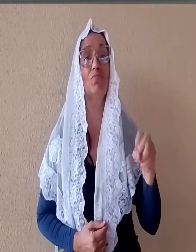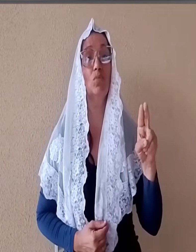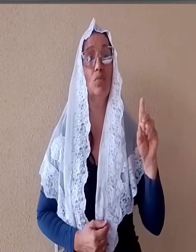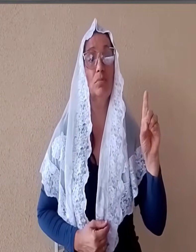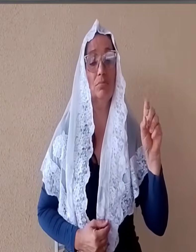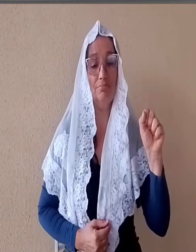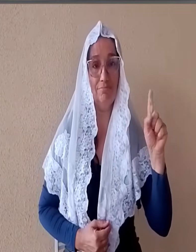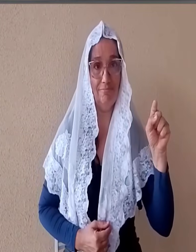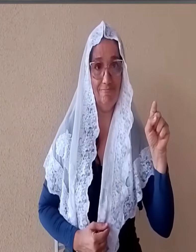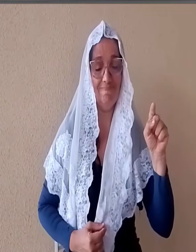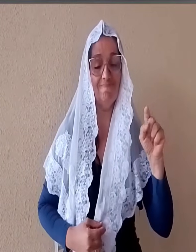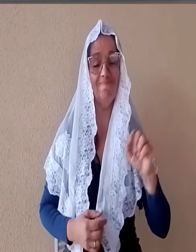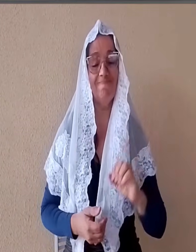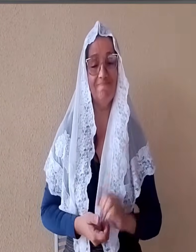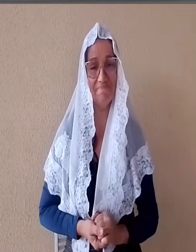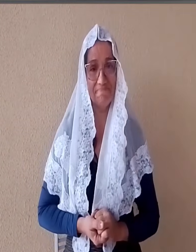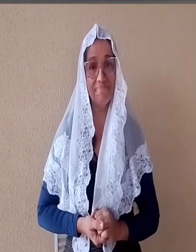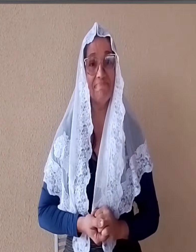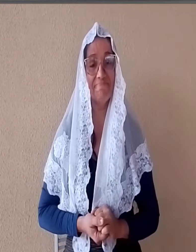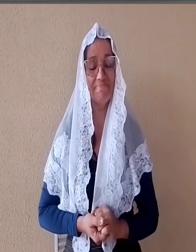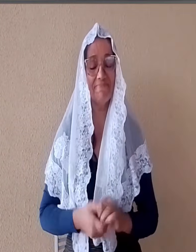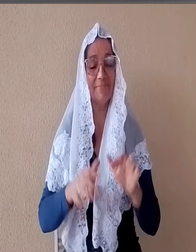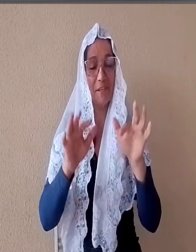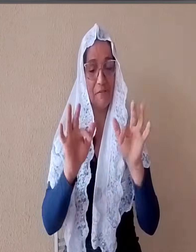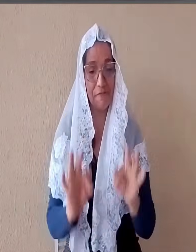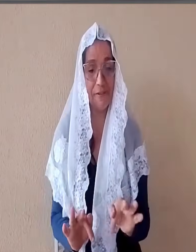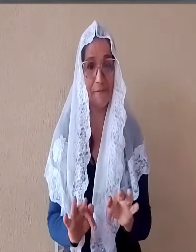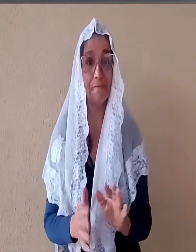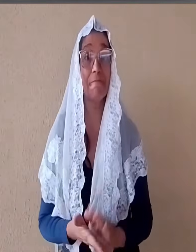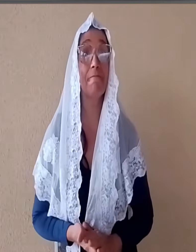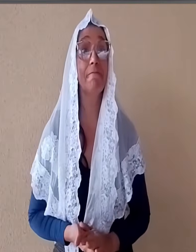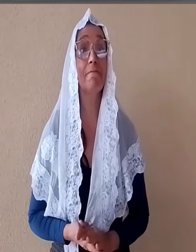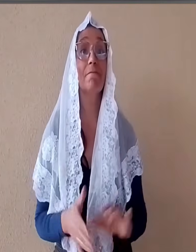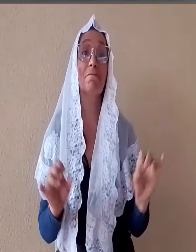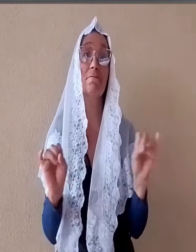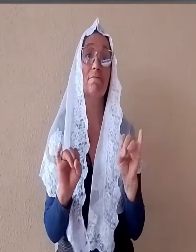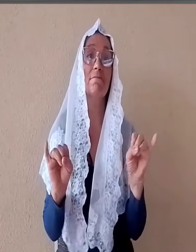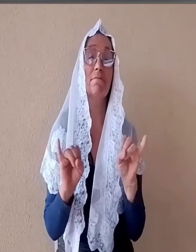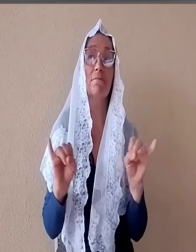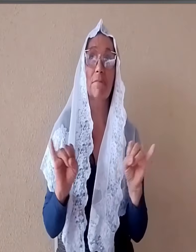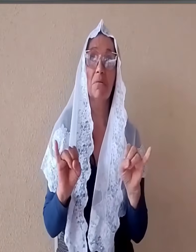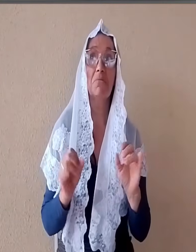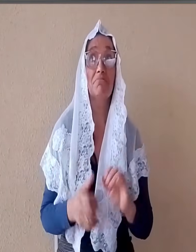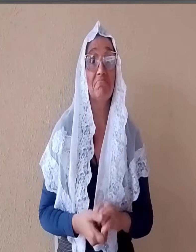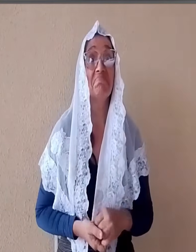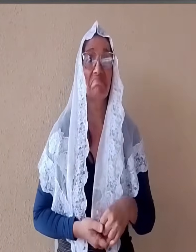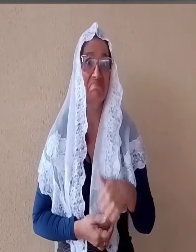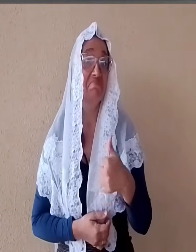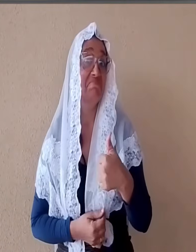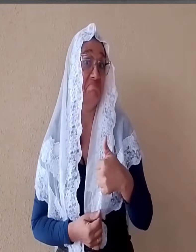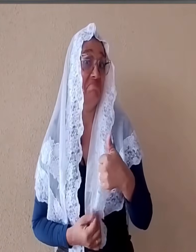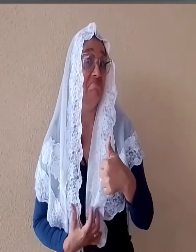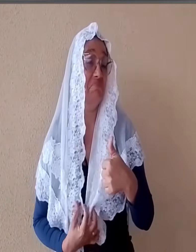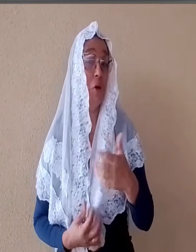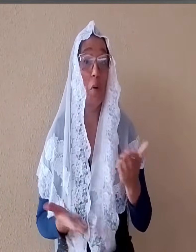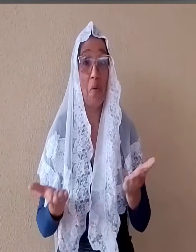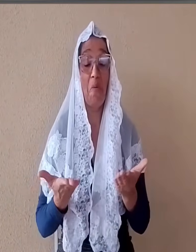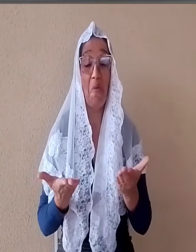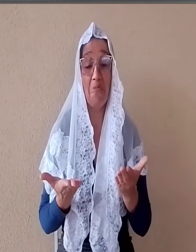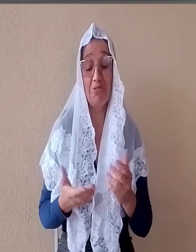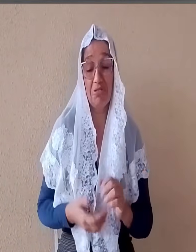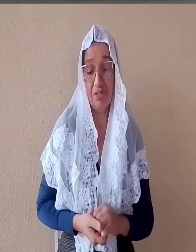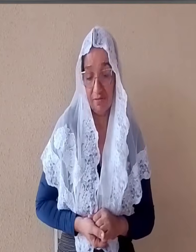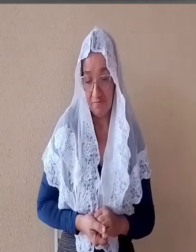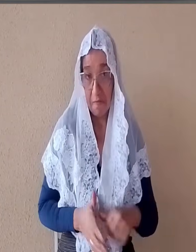Irmãos, primeira vez que o Senhor me mostra essas 3 palavras. Glória ao nome